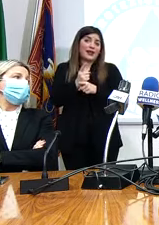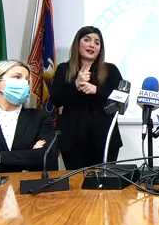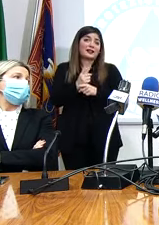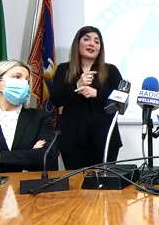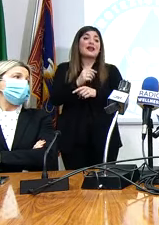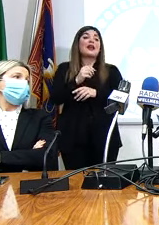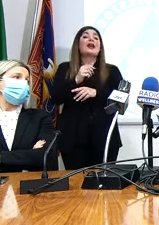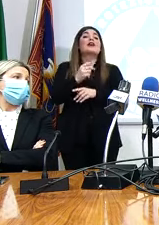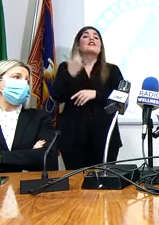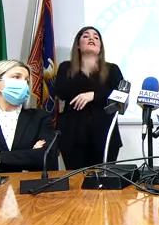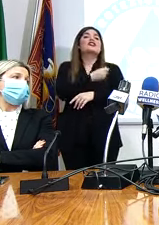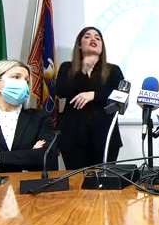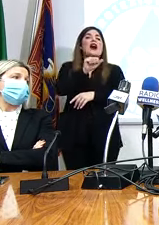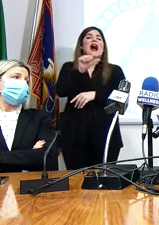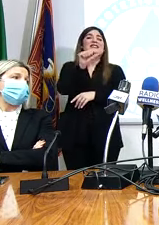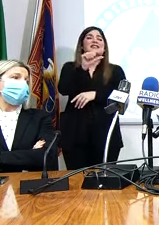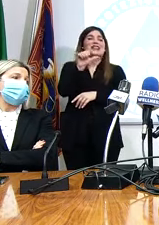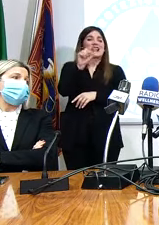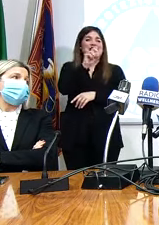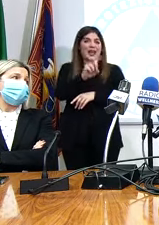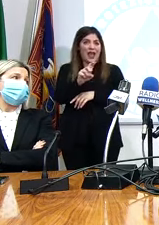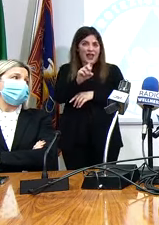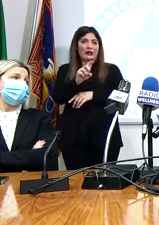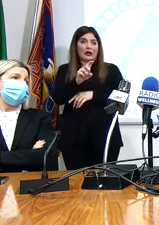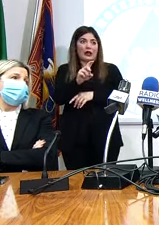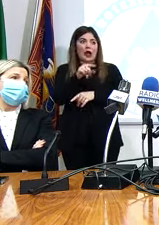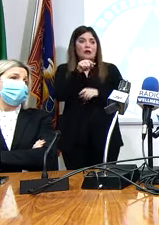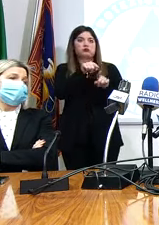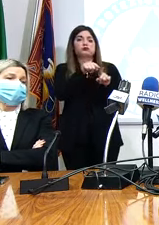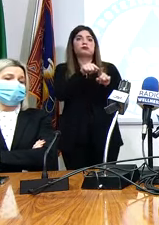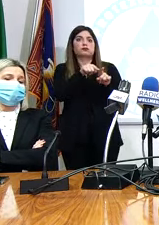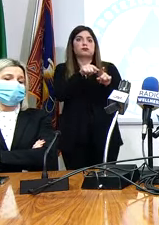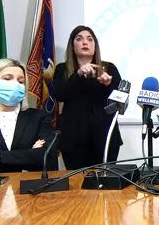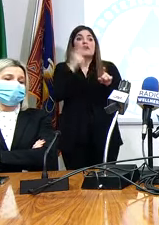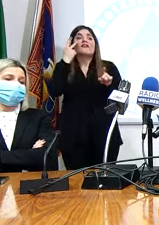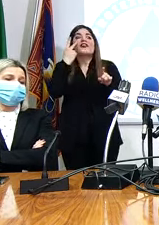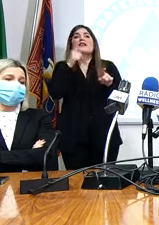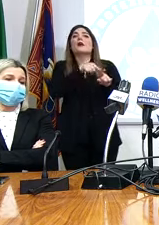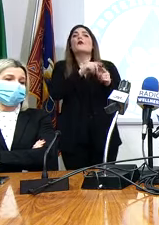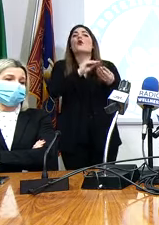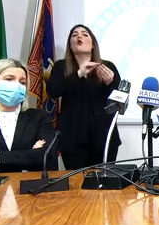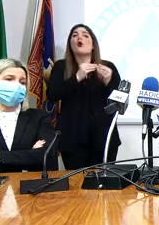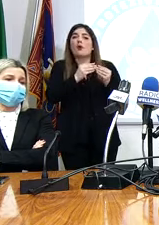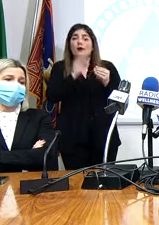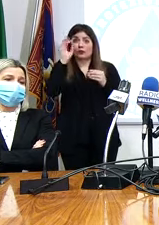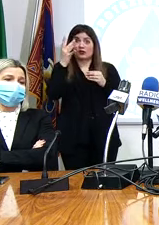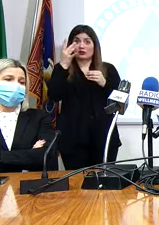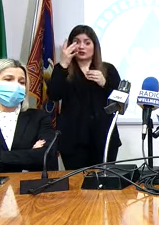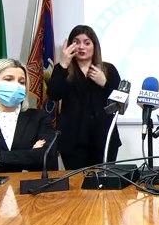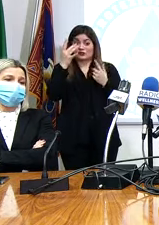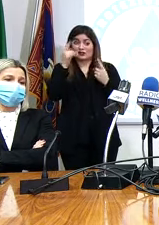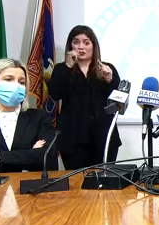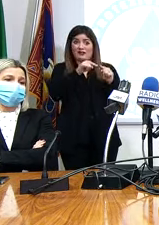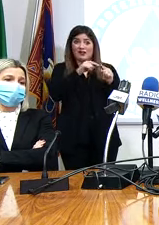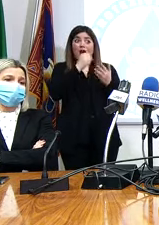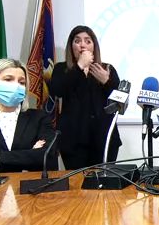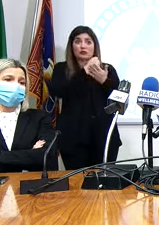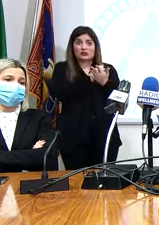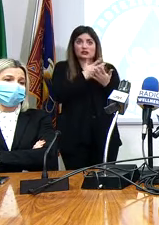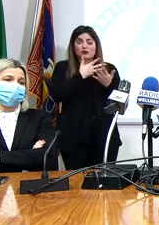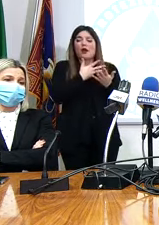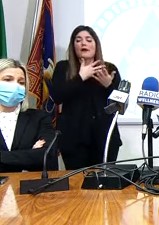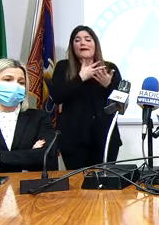questo fronte, no? Perché la vera quantità noi ce l'aspettiamo da lì, semmai sarà autorizzato il 29 da EMA. E l'altro